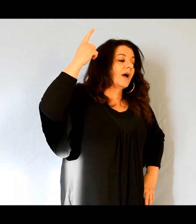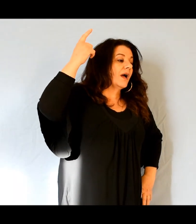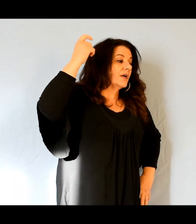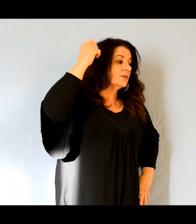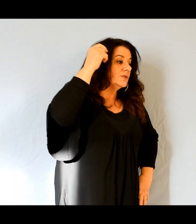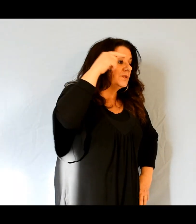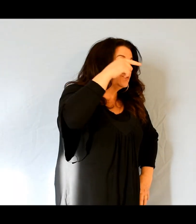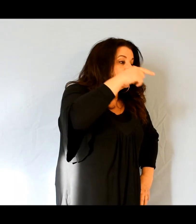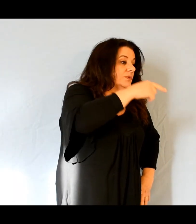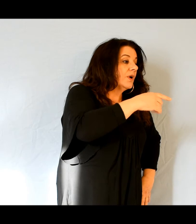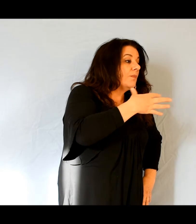écoutez-le. »